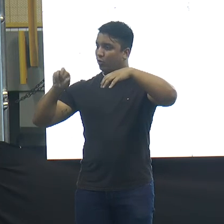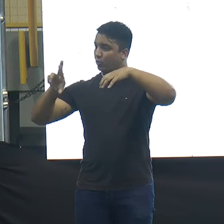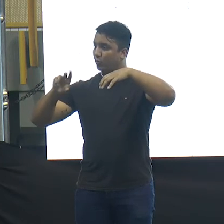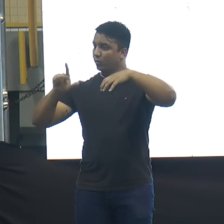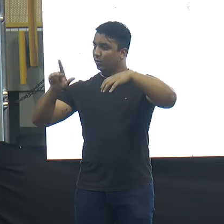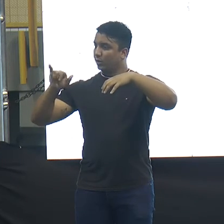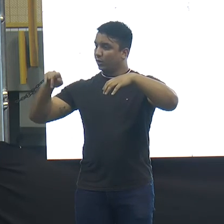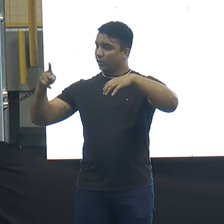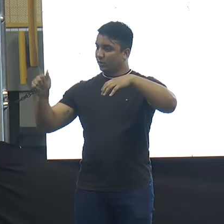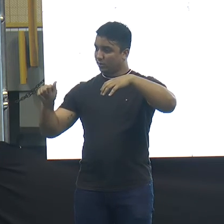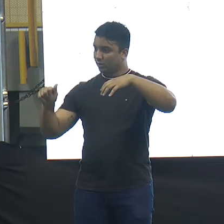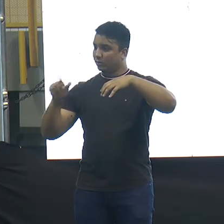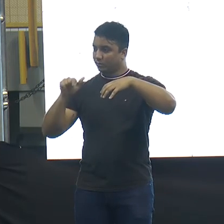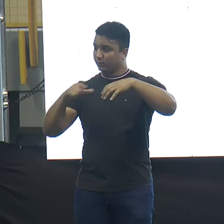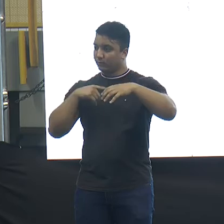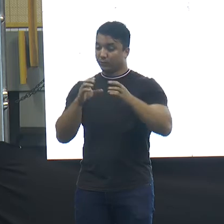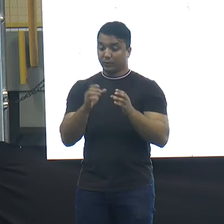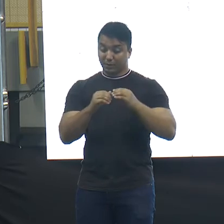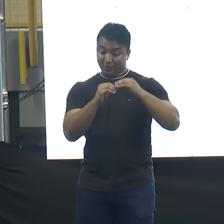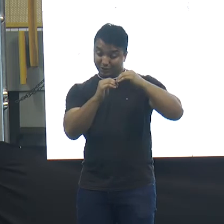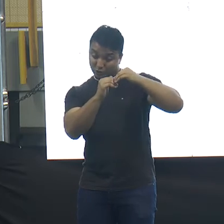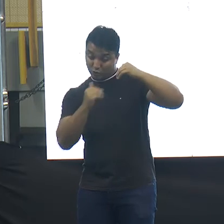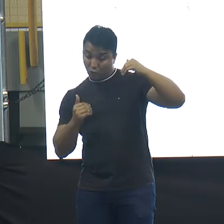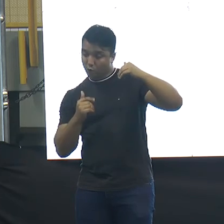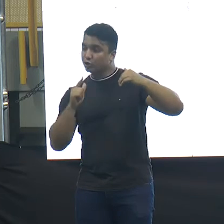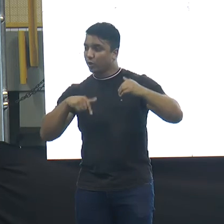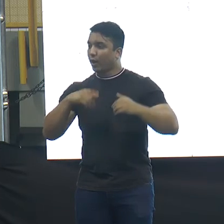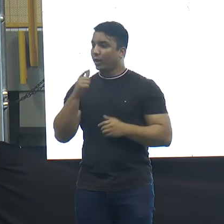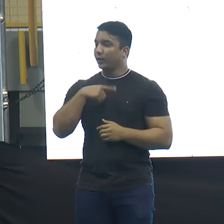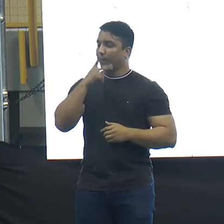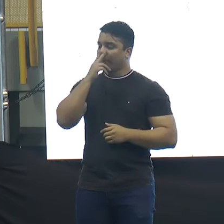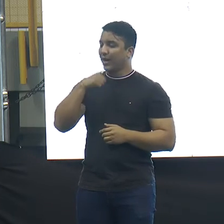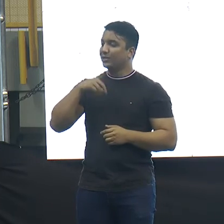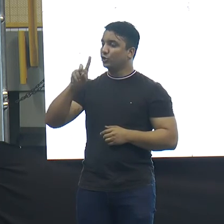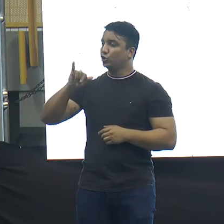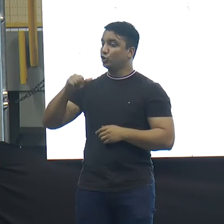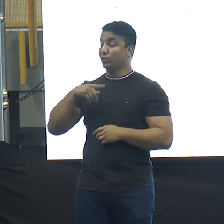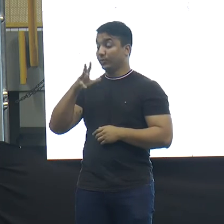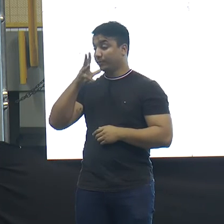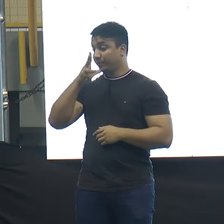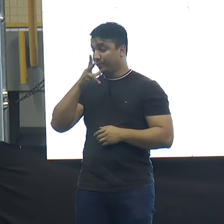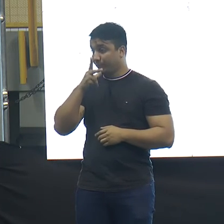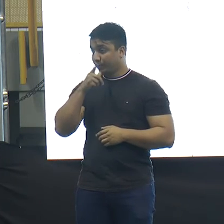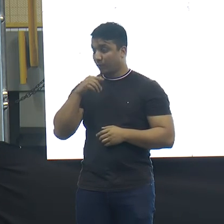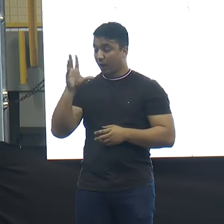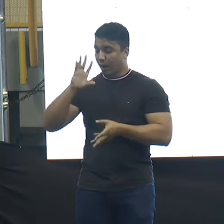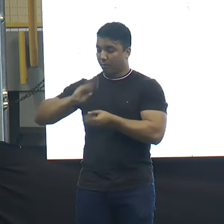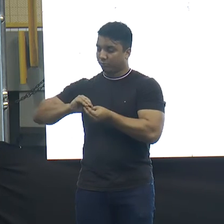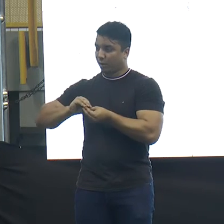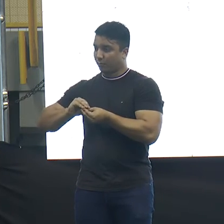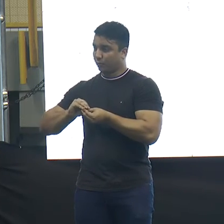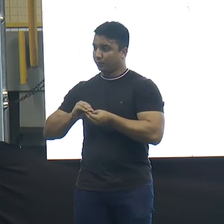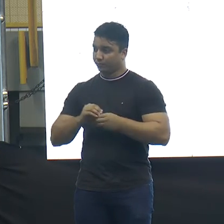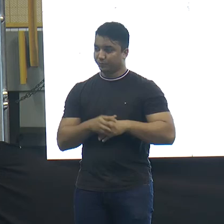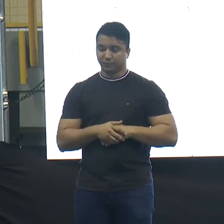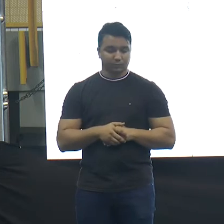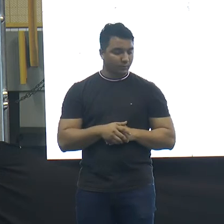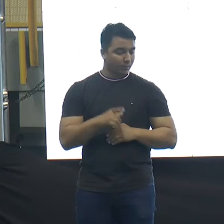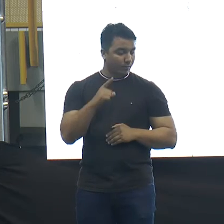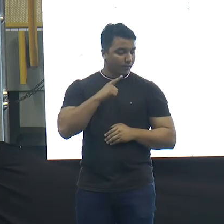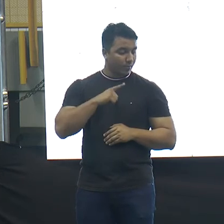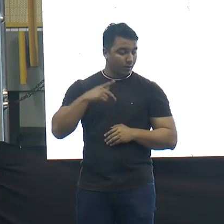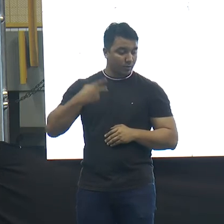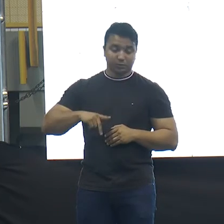Certo? Professor, final do ano inverte. Sim. Lá em cima é inverno, porque o Sol está passando pelo Trópico de Capricórnio, aqui